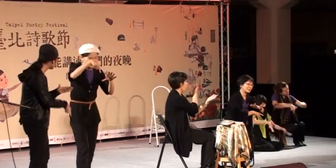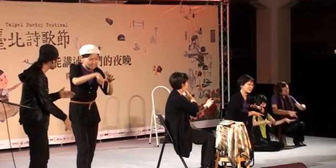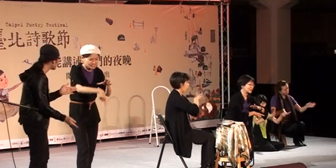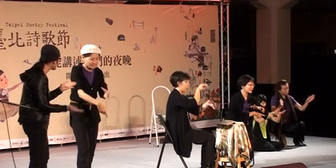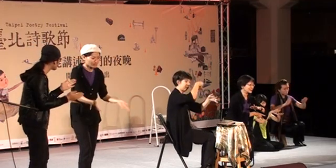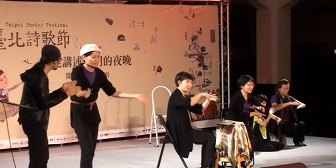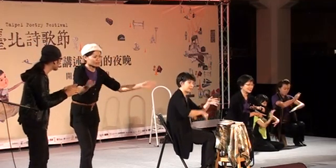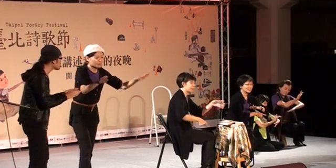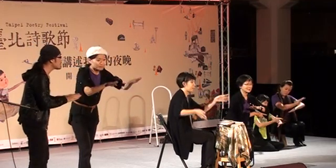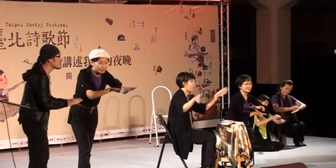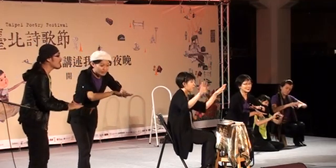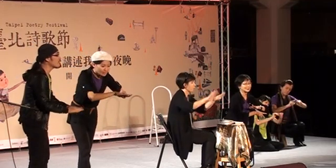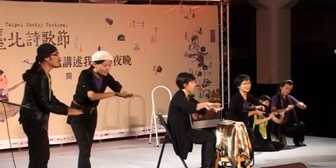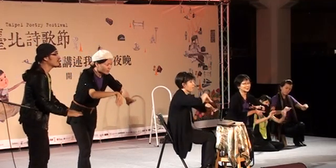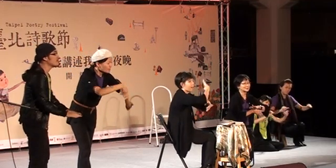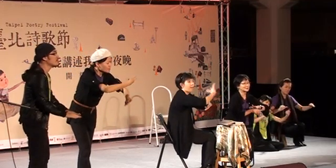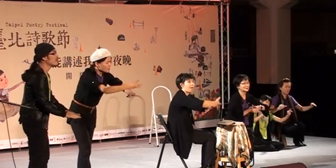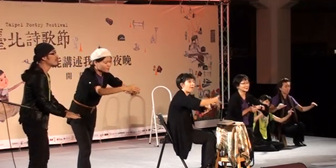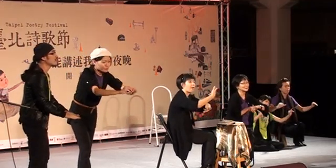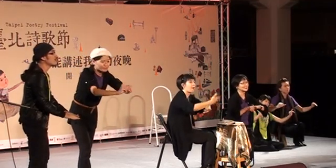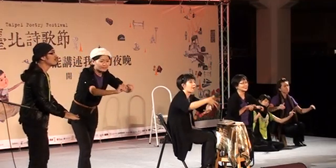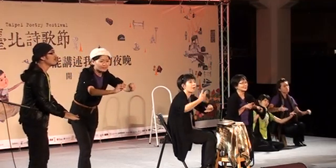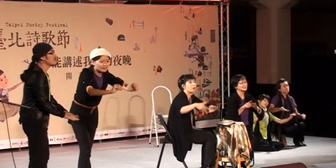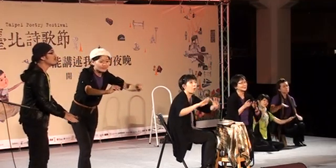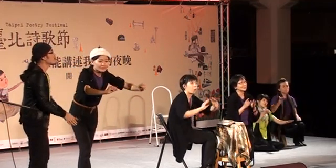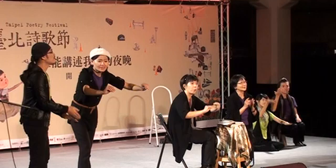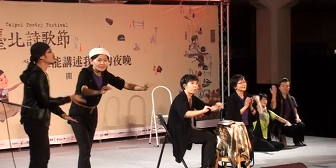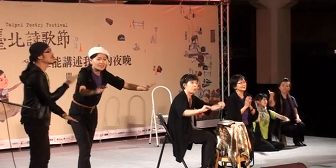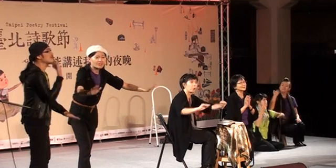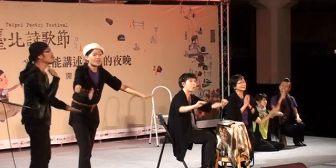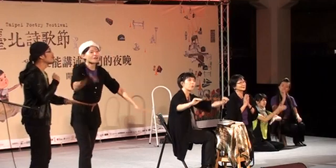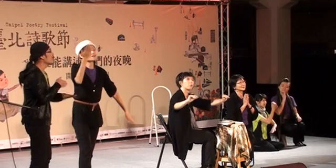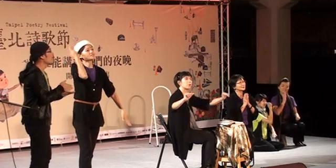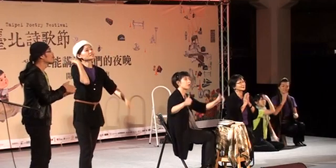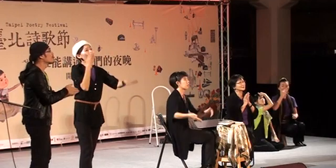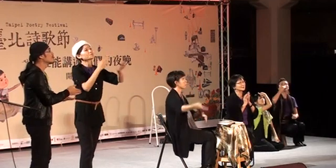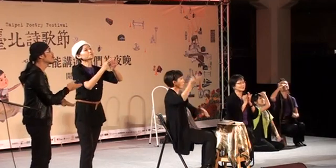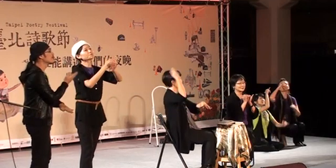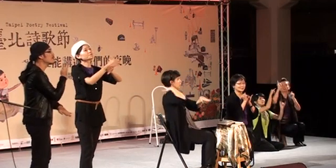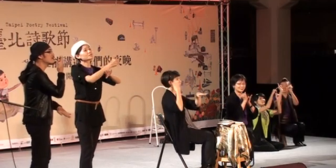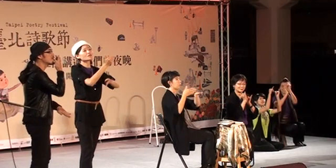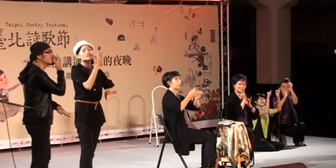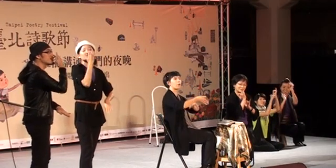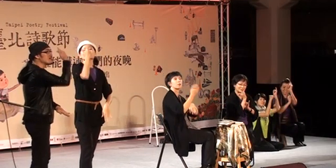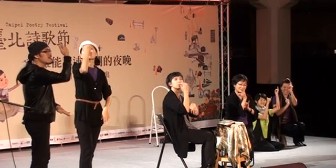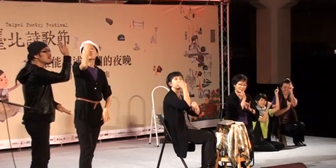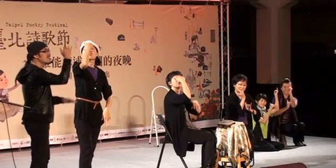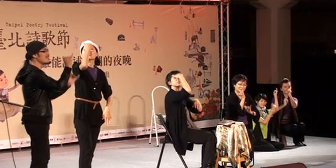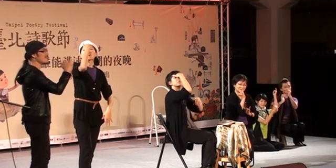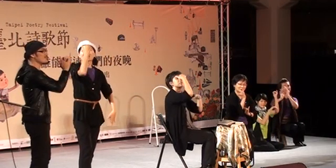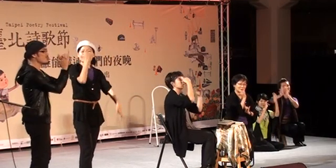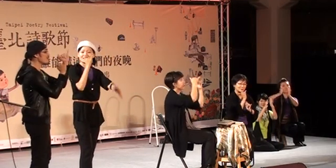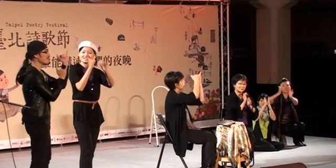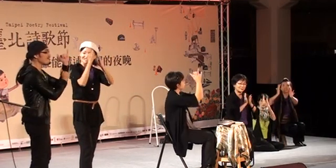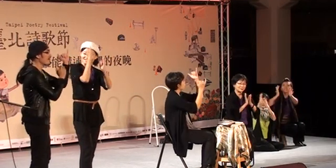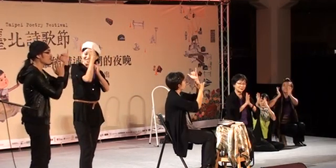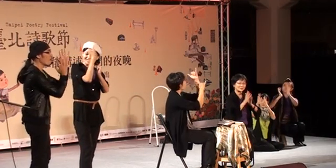在流沙之下，也是曾经傲人的几世繁华。